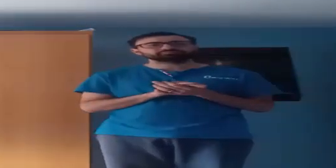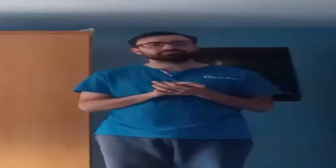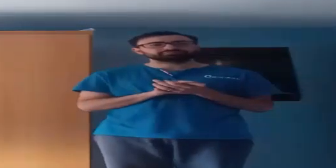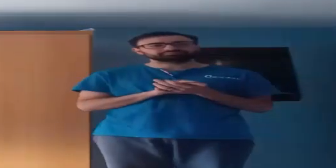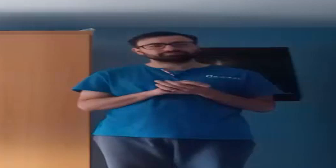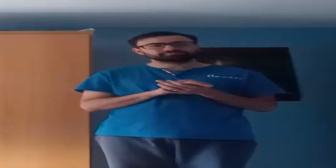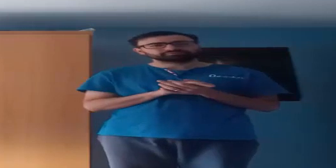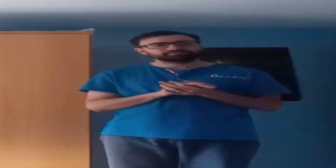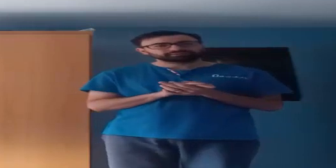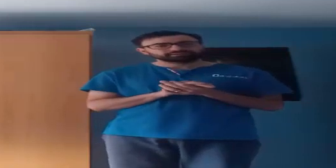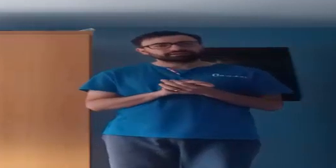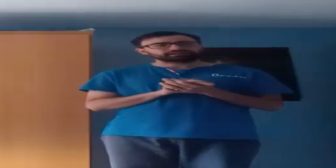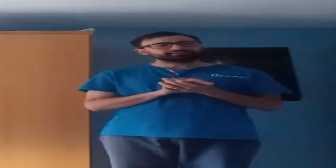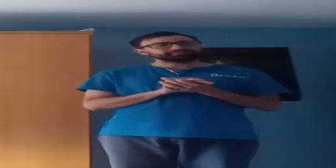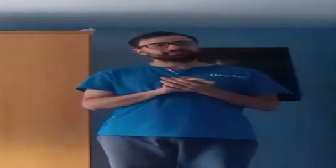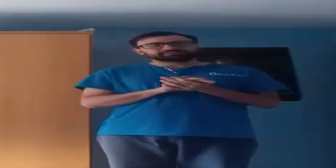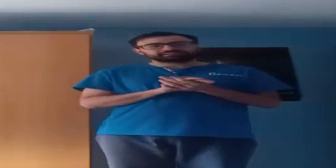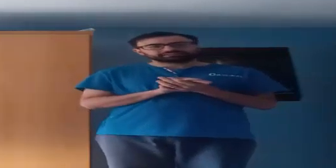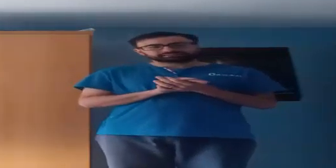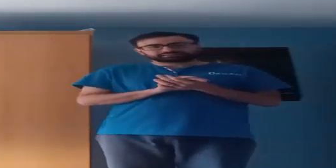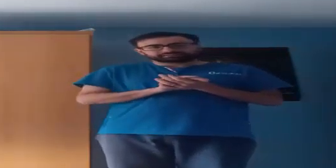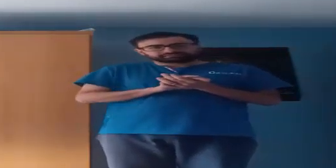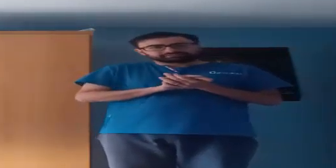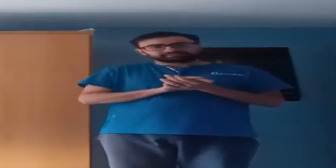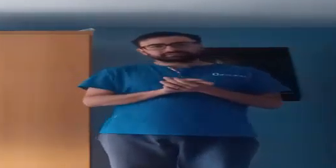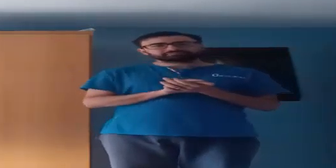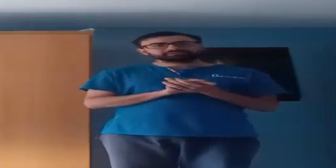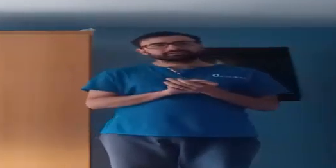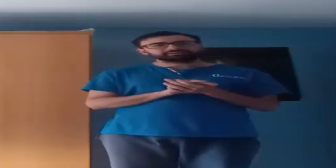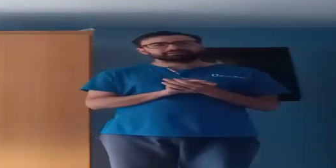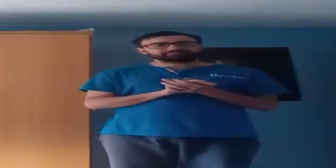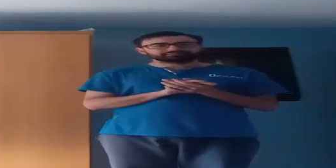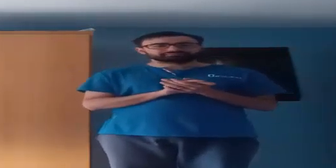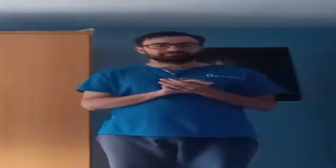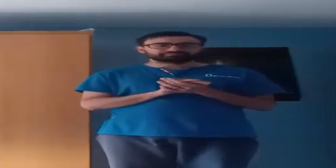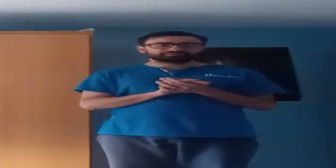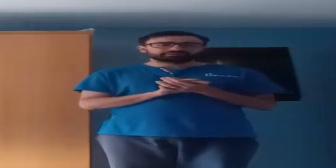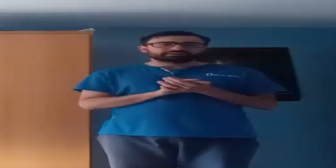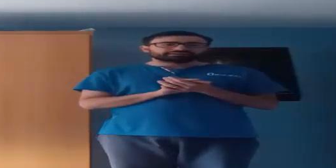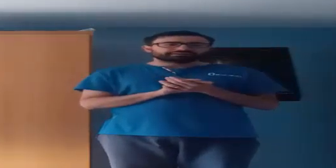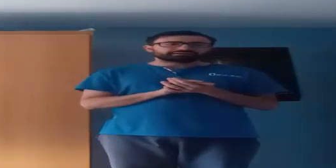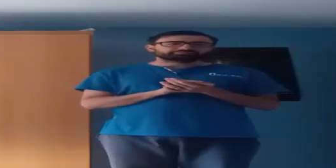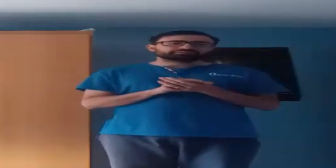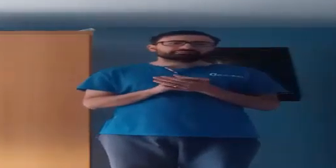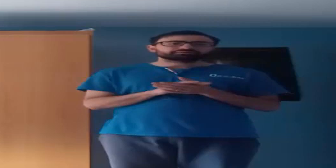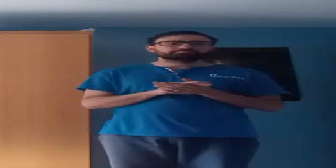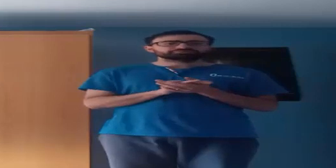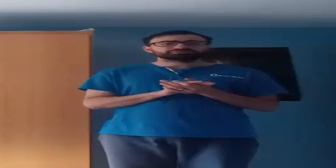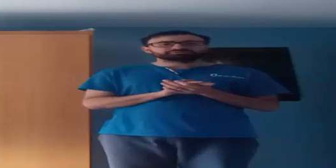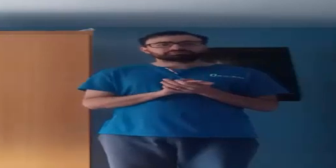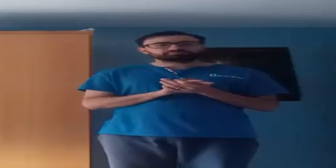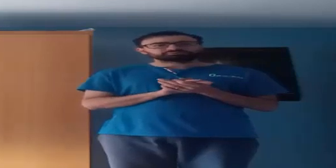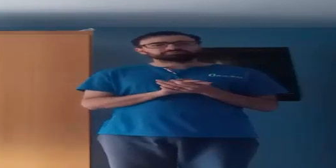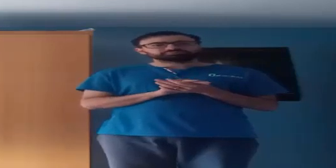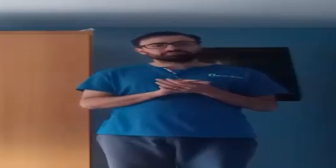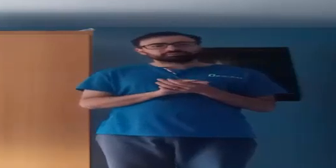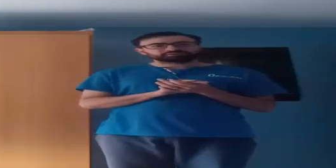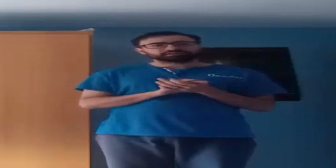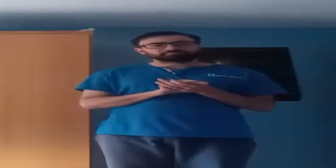inframundo. Hades, que se sabe que la cuidaba como su